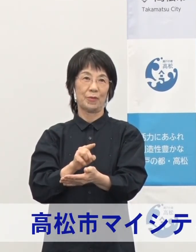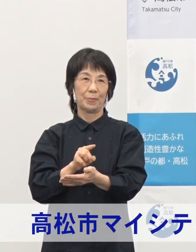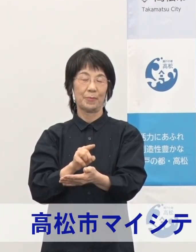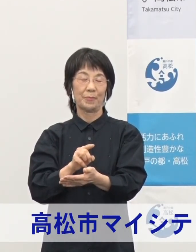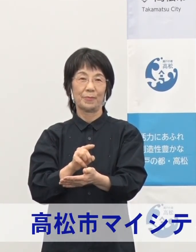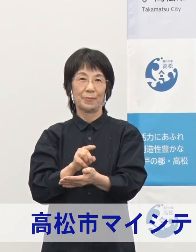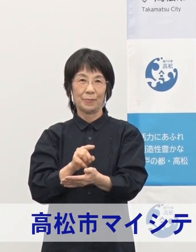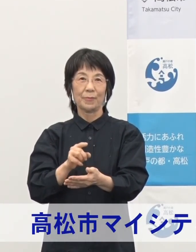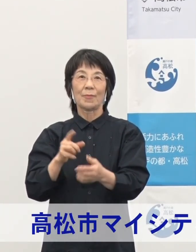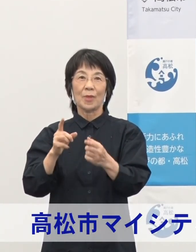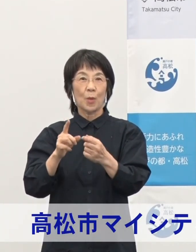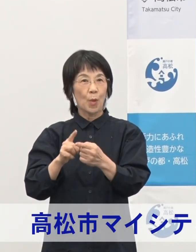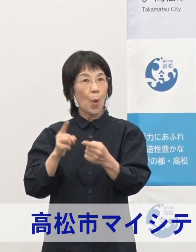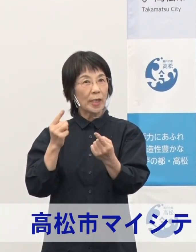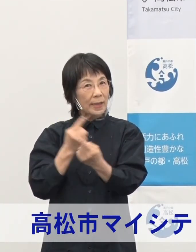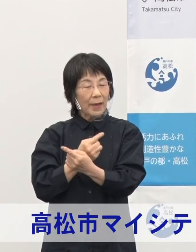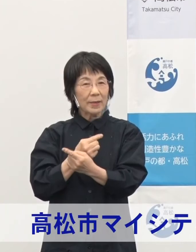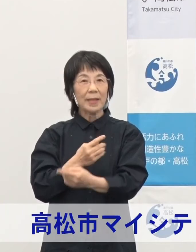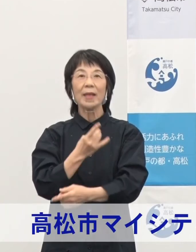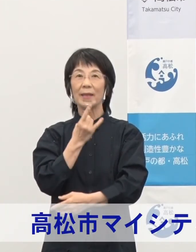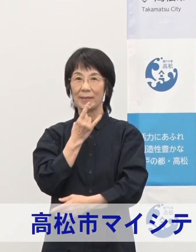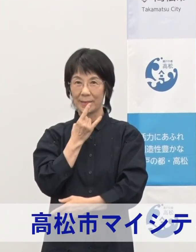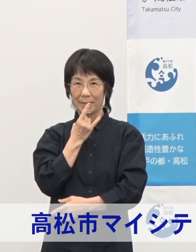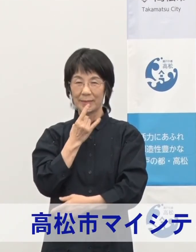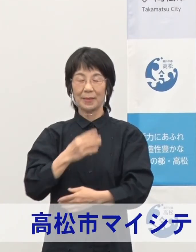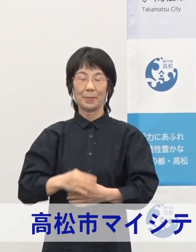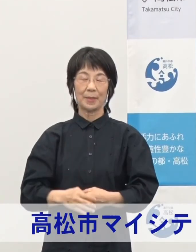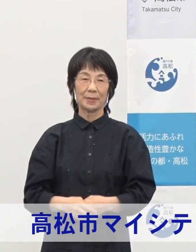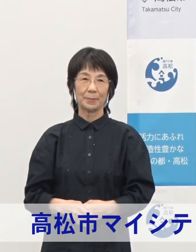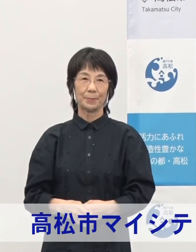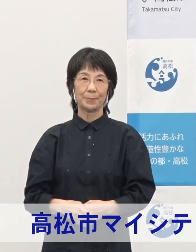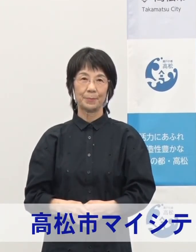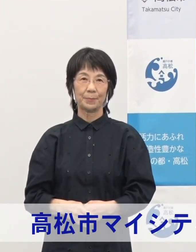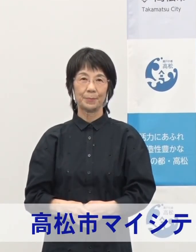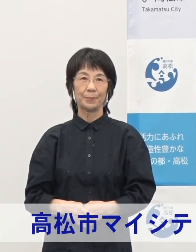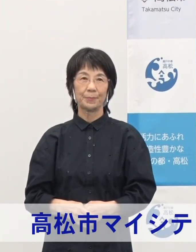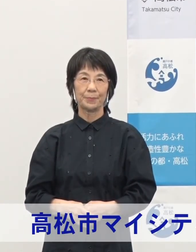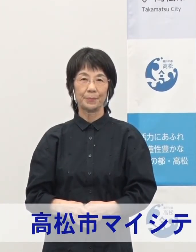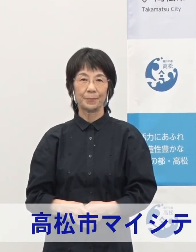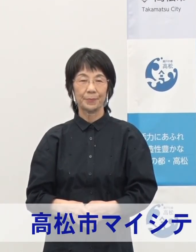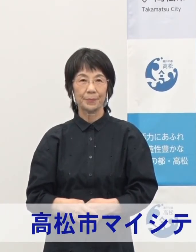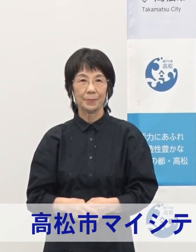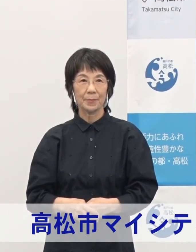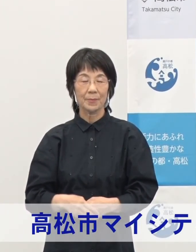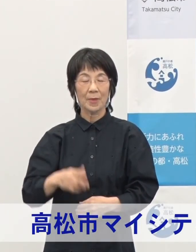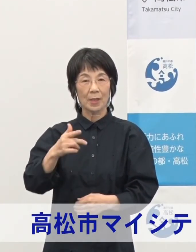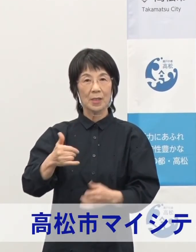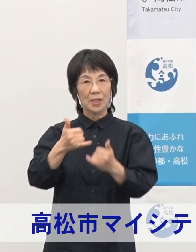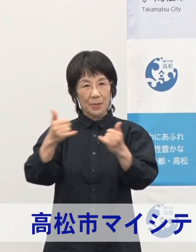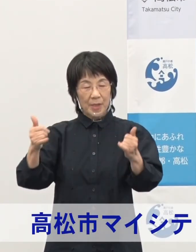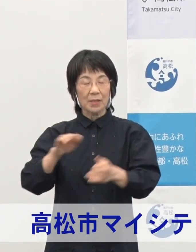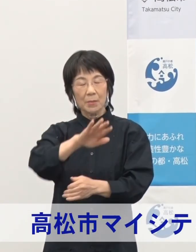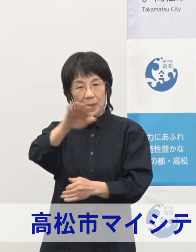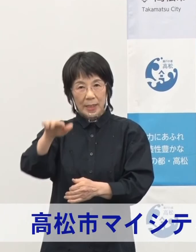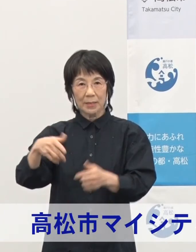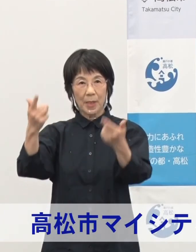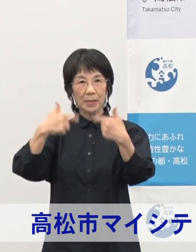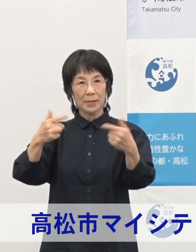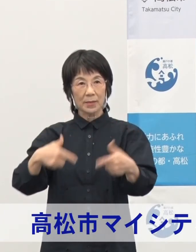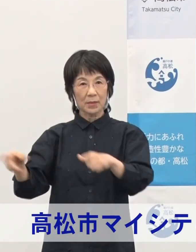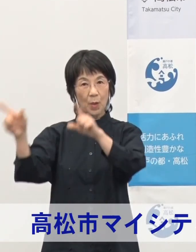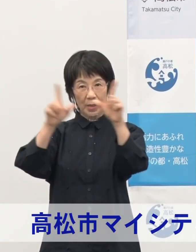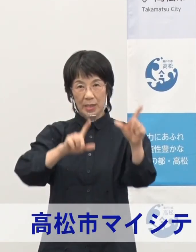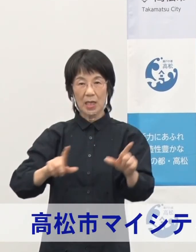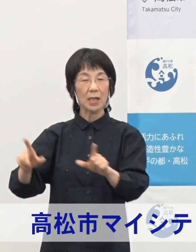ということで効率化にもつながるものと期待しているものでございます市民の皆様が日常生活を過ごして